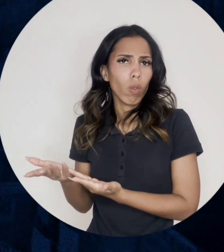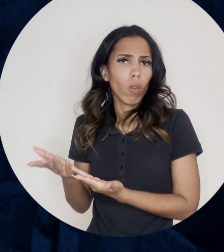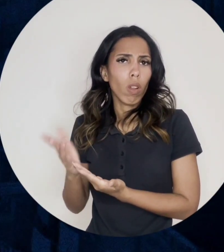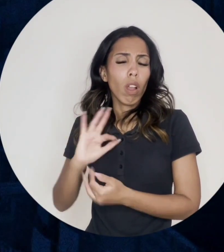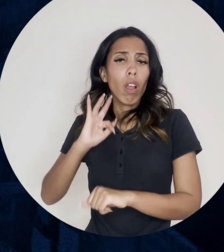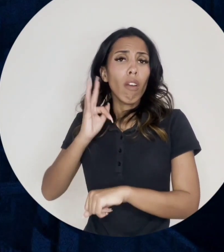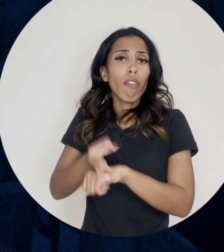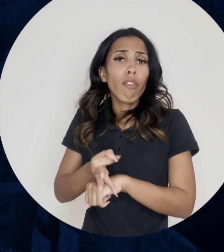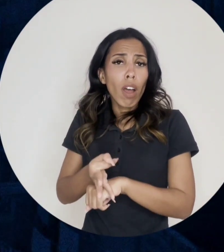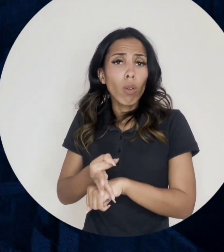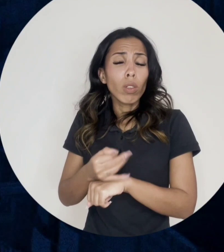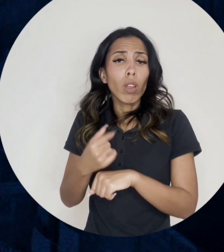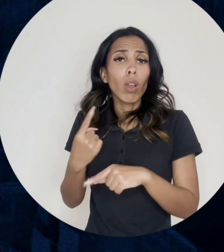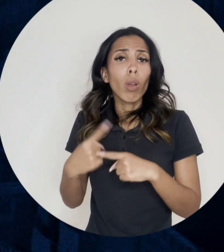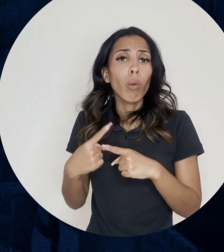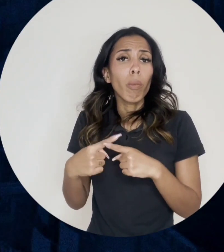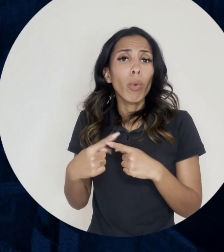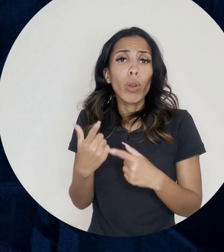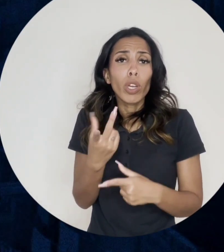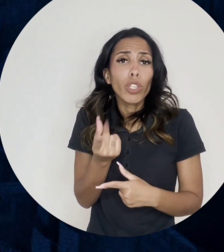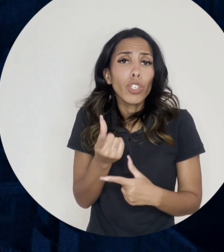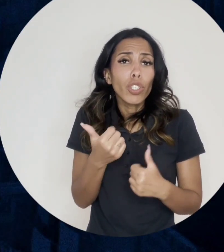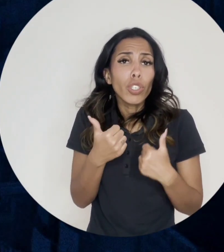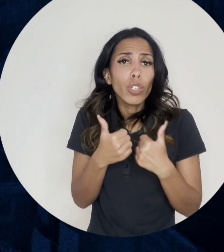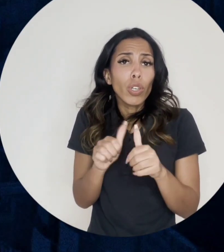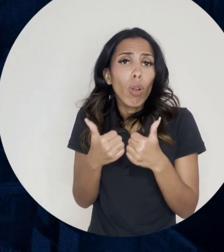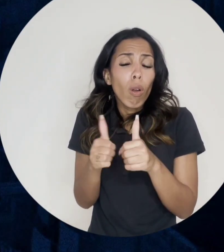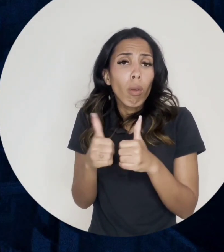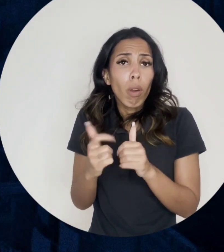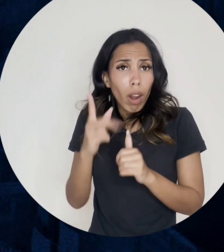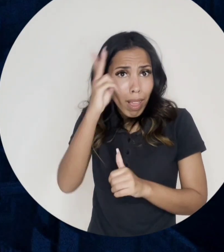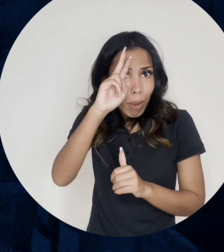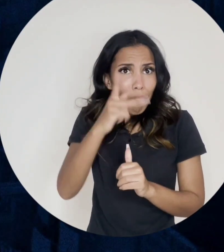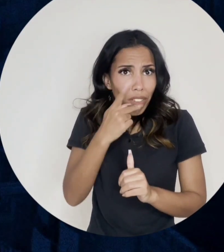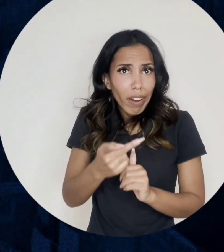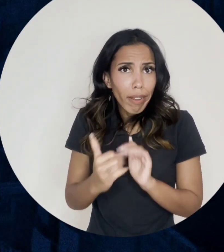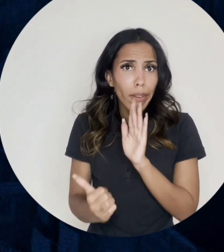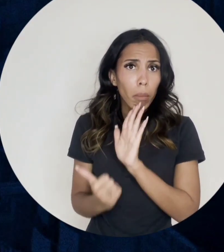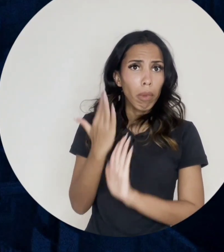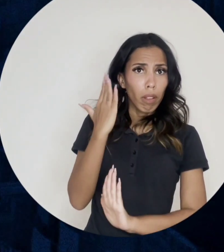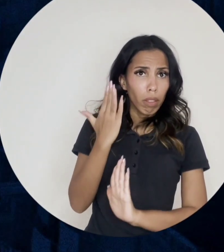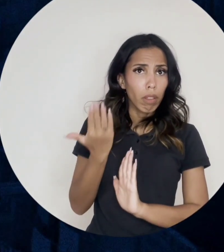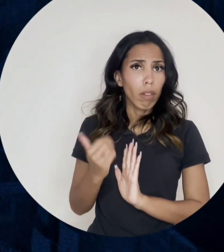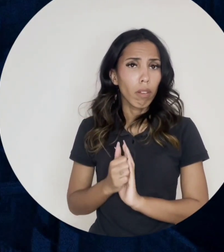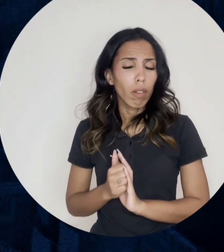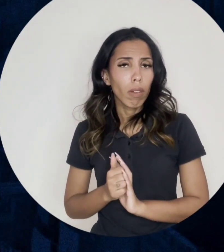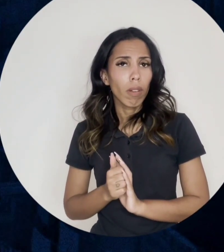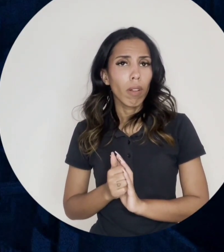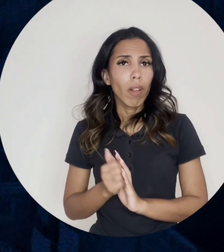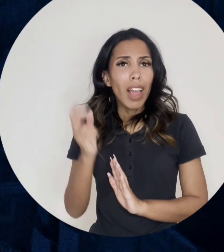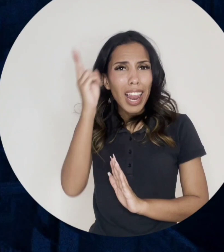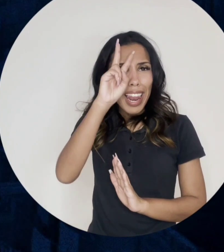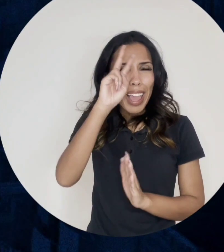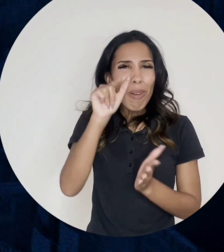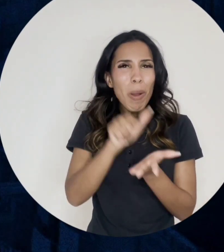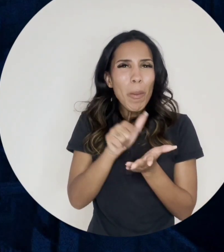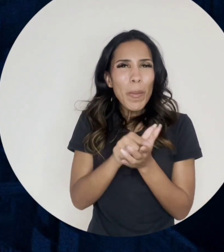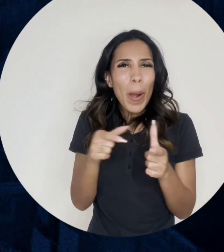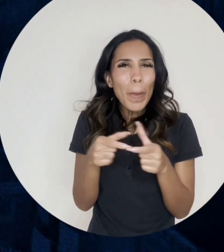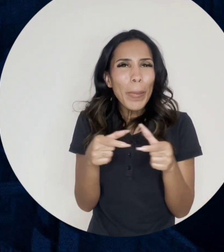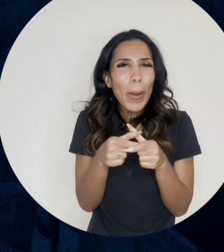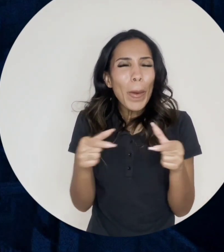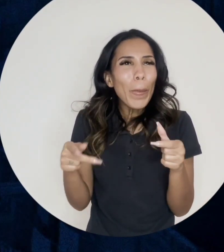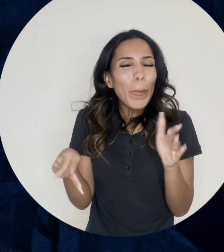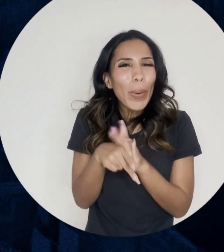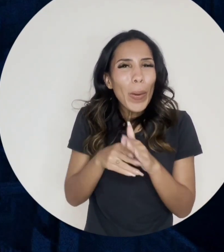consulta, porque eu não tinha dinheiro, não estava trabalhando, tinha sido mandado embora. Aí ela me deu. Você lembra daqueles papelzinhos que a gente dava no